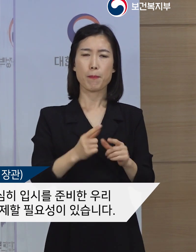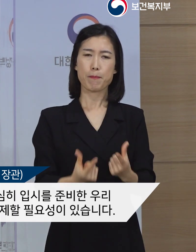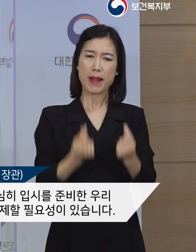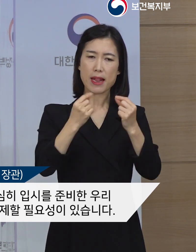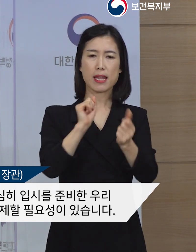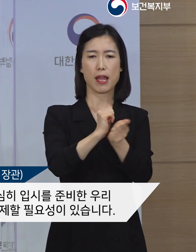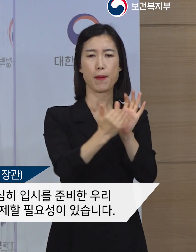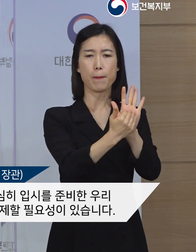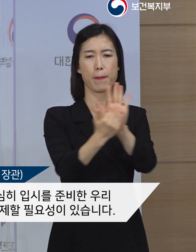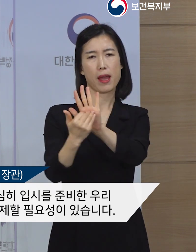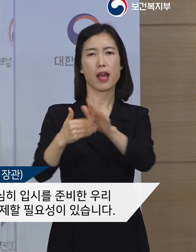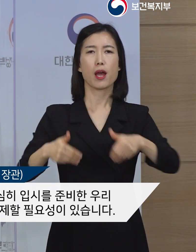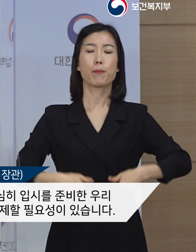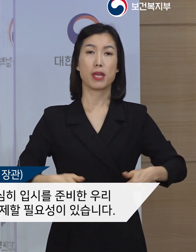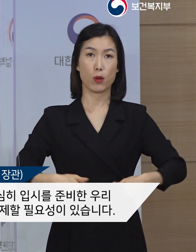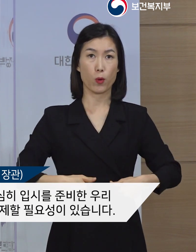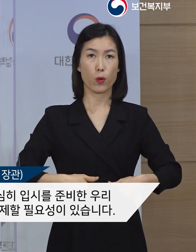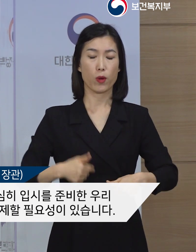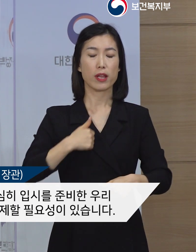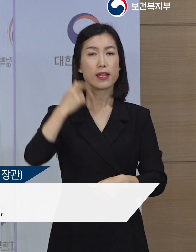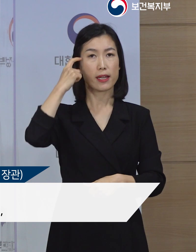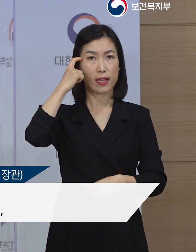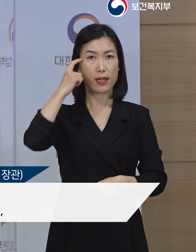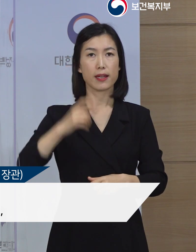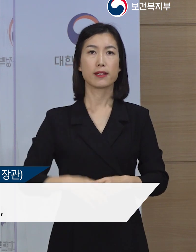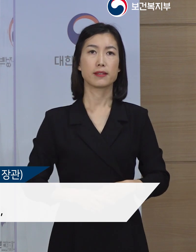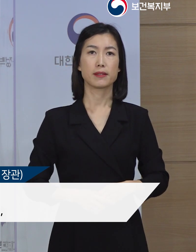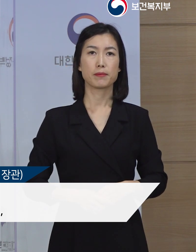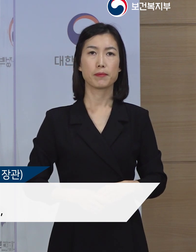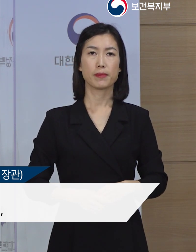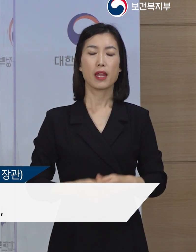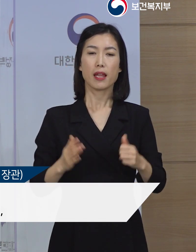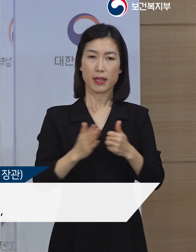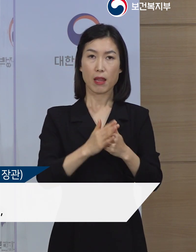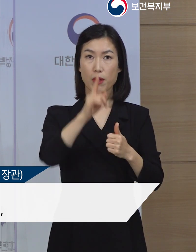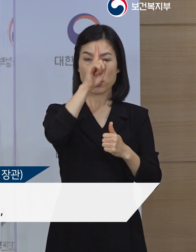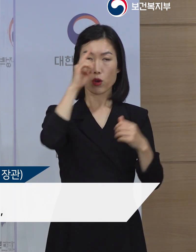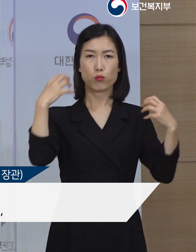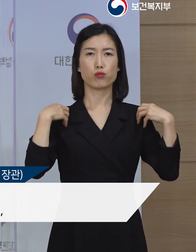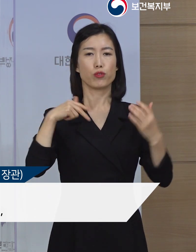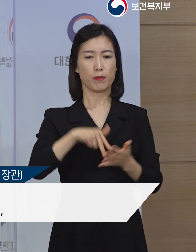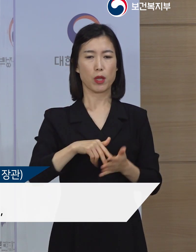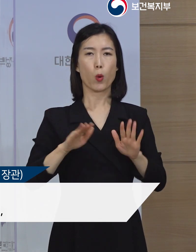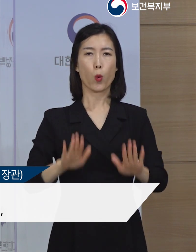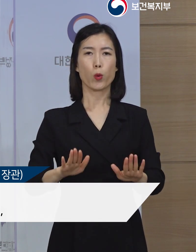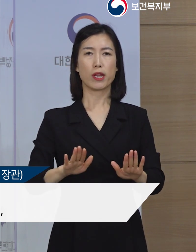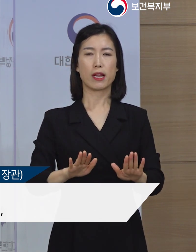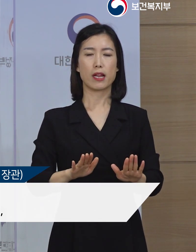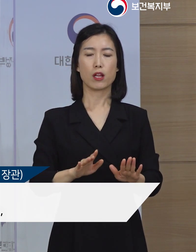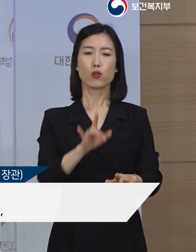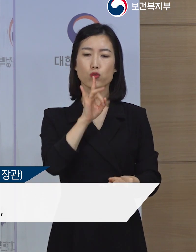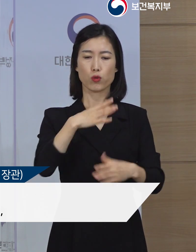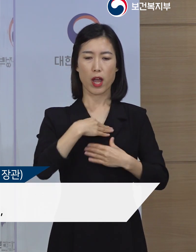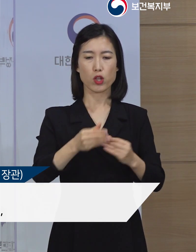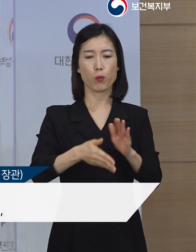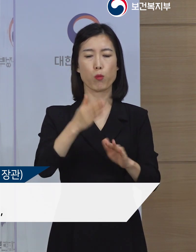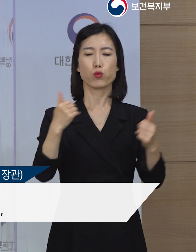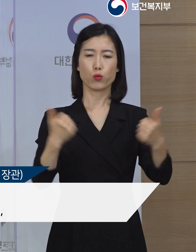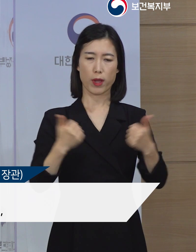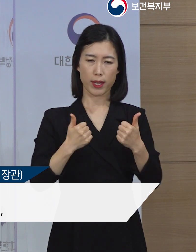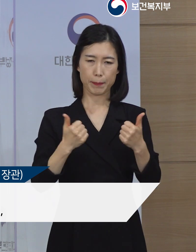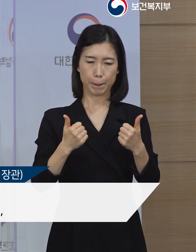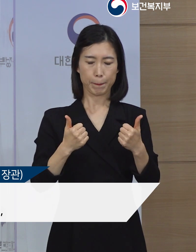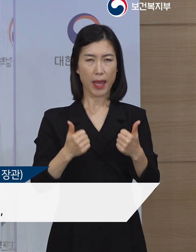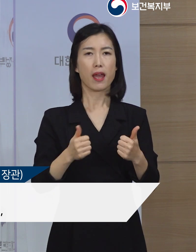감염 확산을 억제할 필요성이 있습니다. 이에 따라 정부는 오늘 중대본 회의를 통해 수도권의